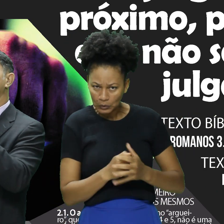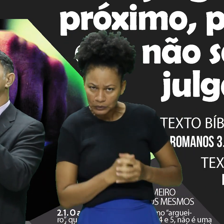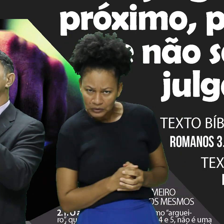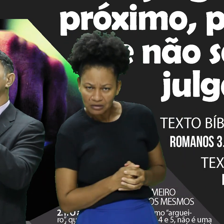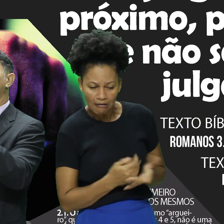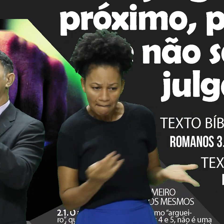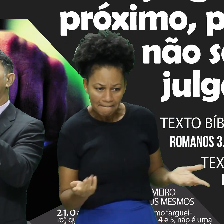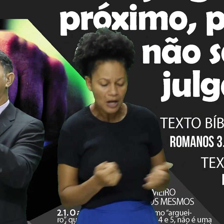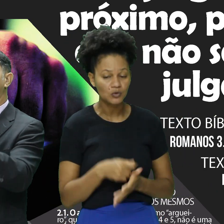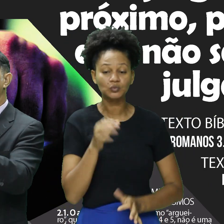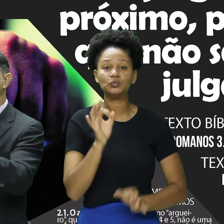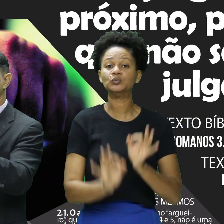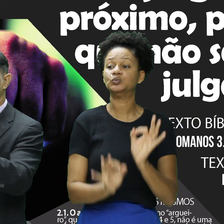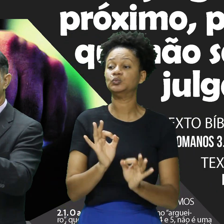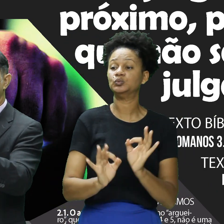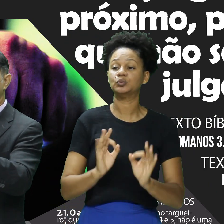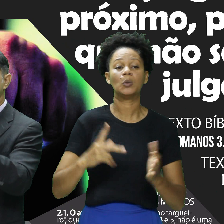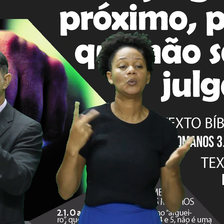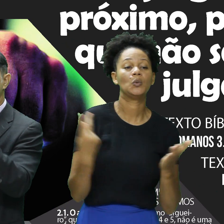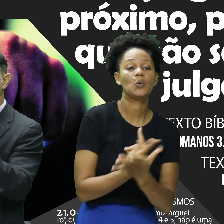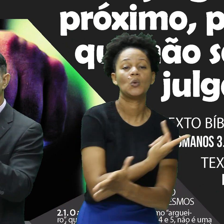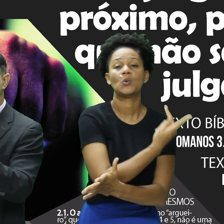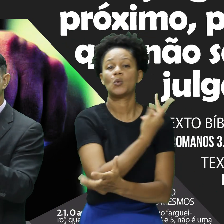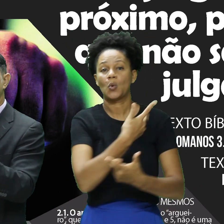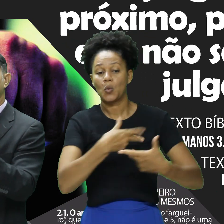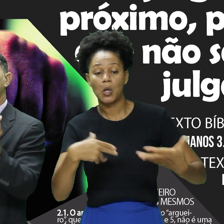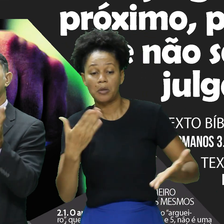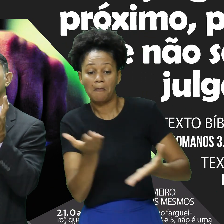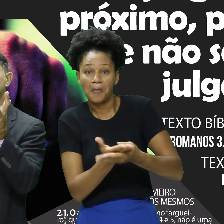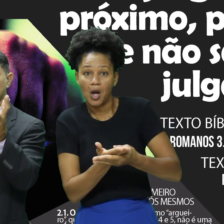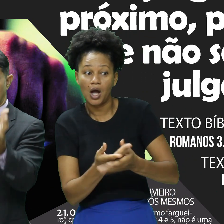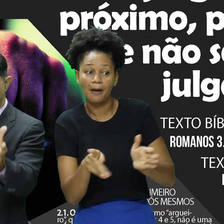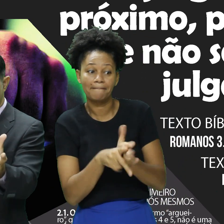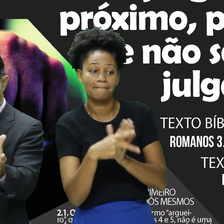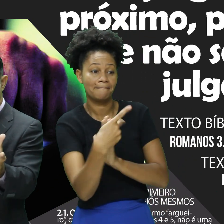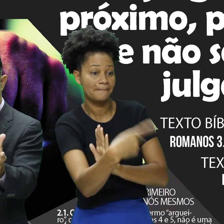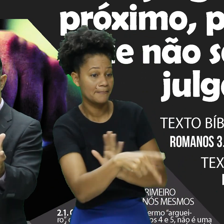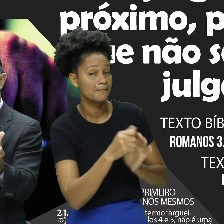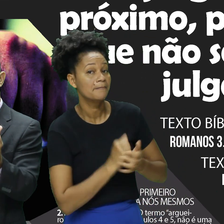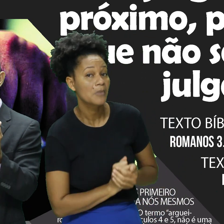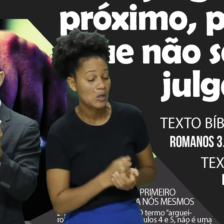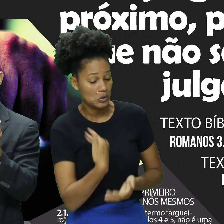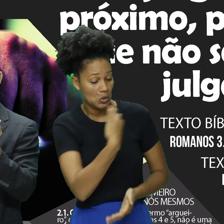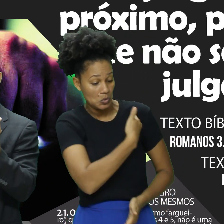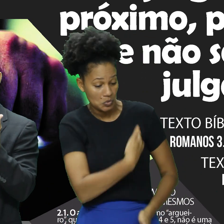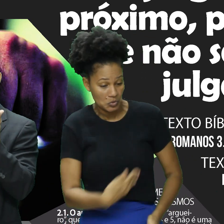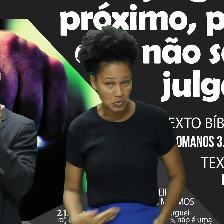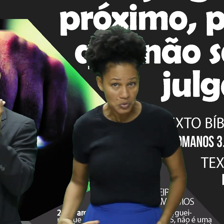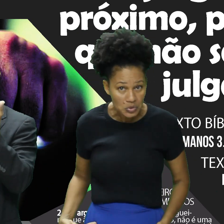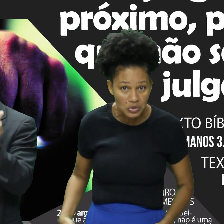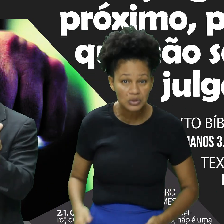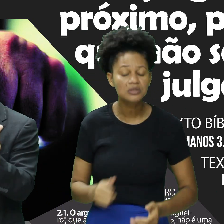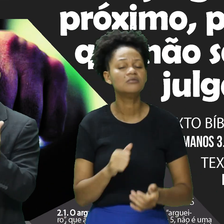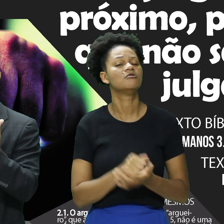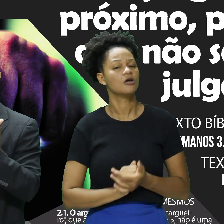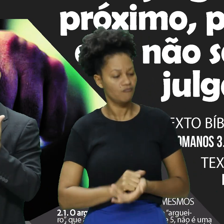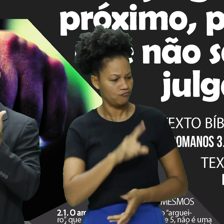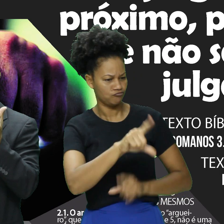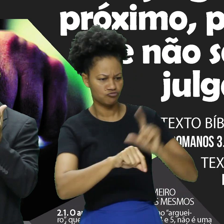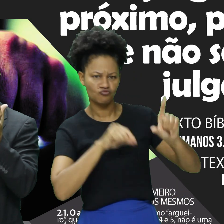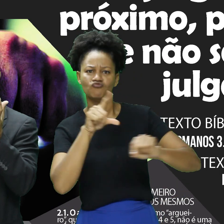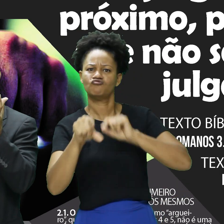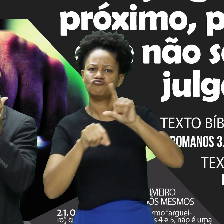para julgar uma causa. Esse juiz é do Estado, né? Ele é outorgado, ele